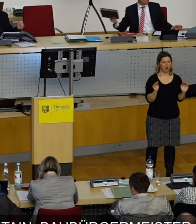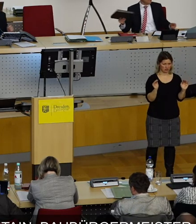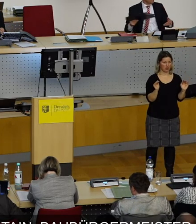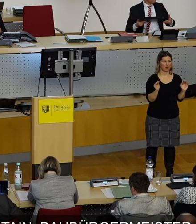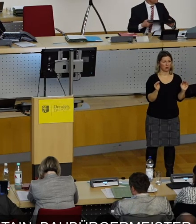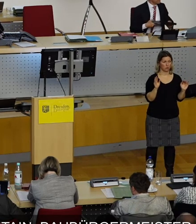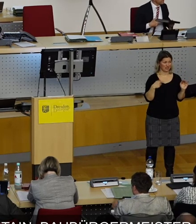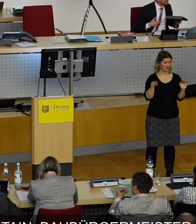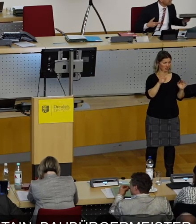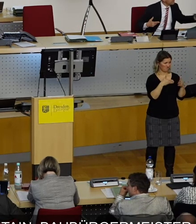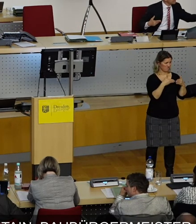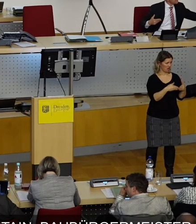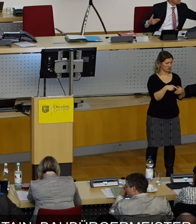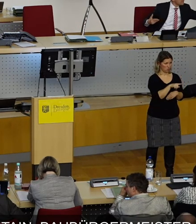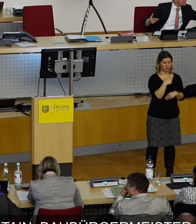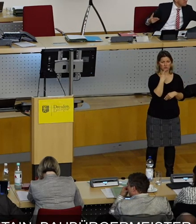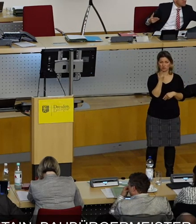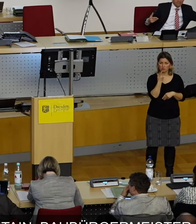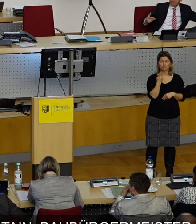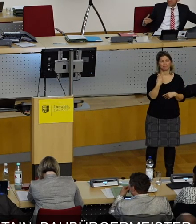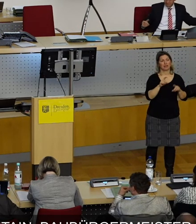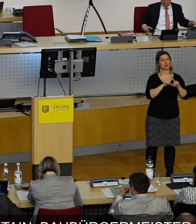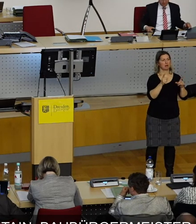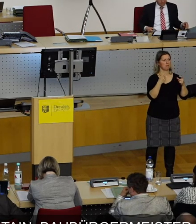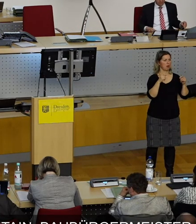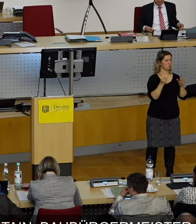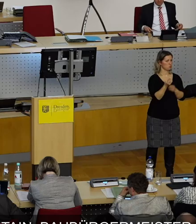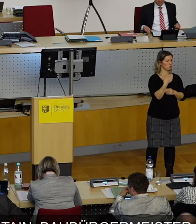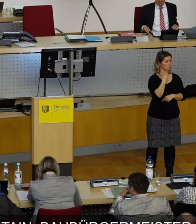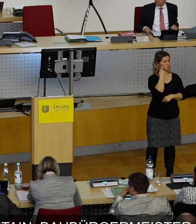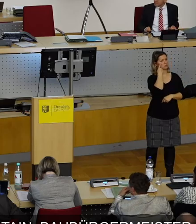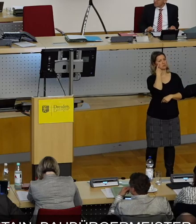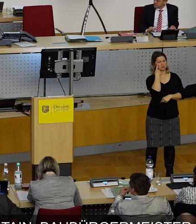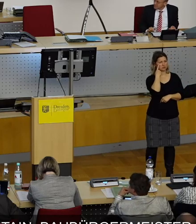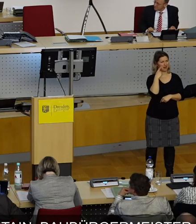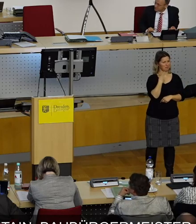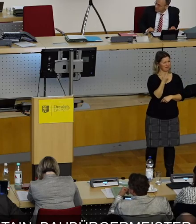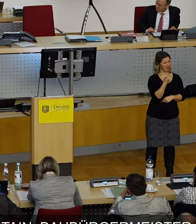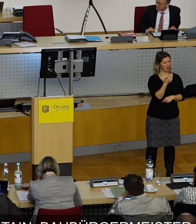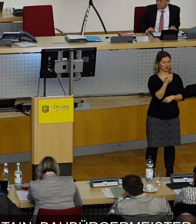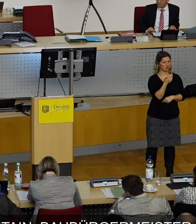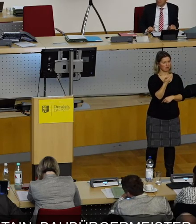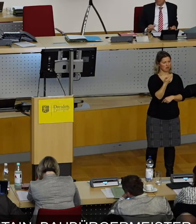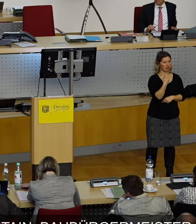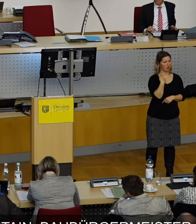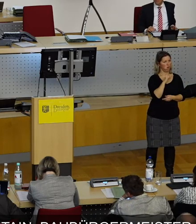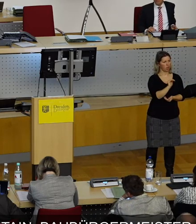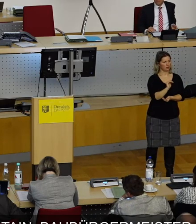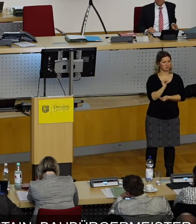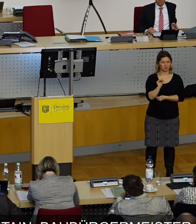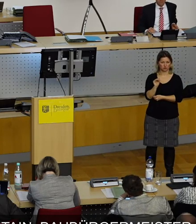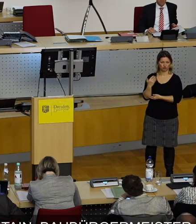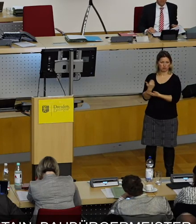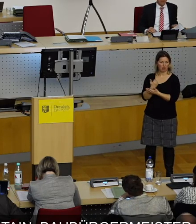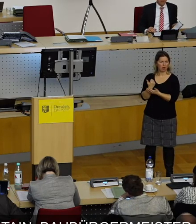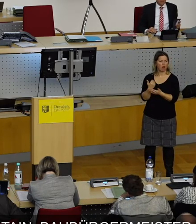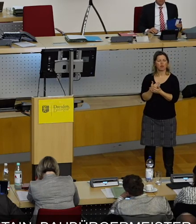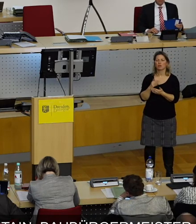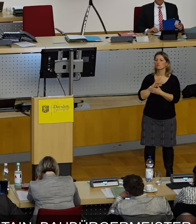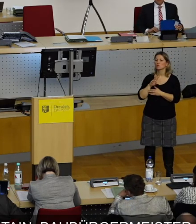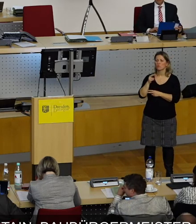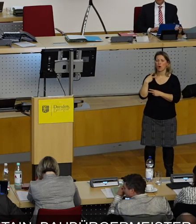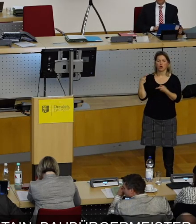der Fraktion, die die Debatte zur Baukultur angeregt hat, darüber, ob wir das Geld nicht lieber ganz behalten sollten und andere Sachen stecken